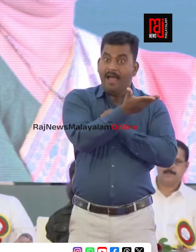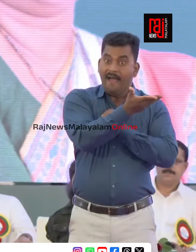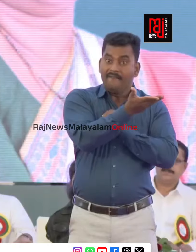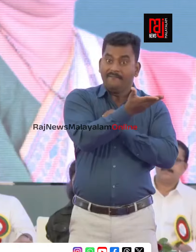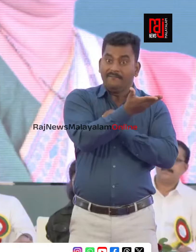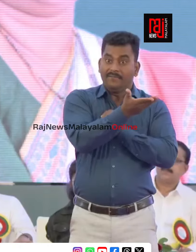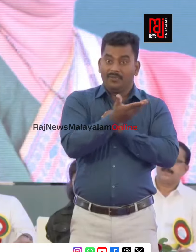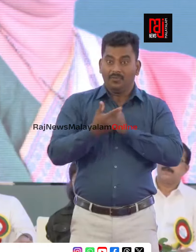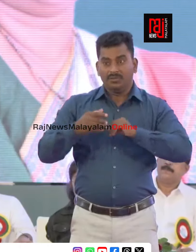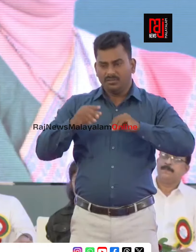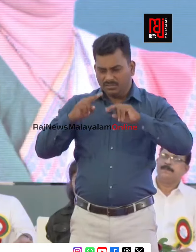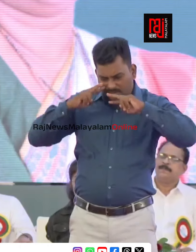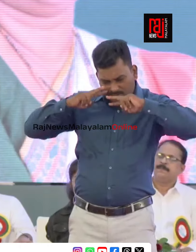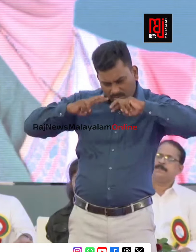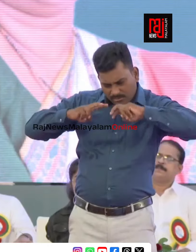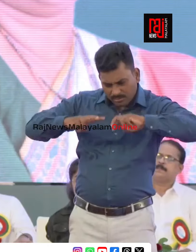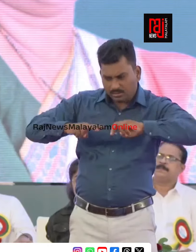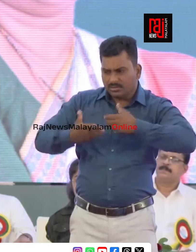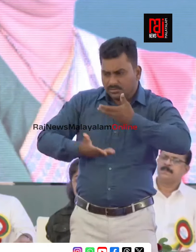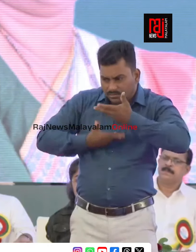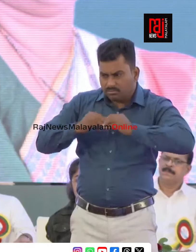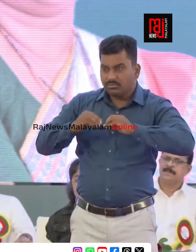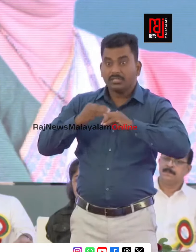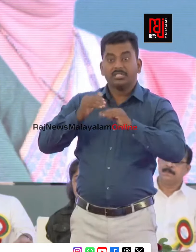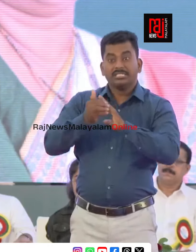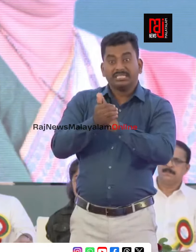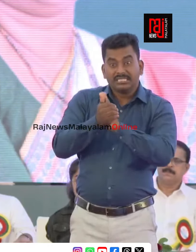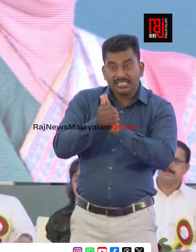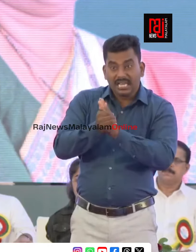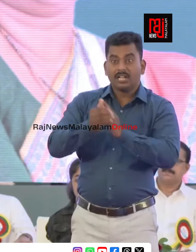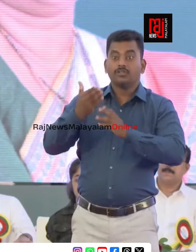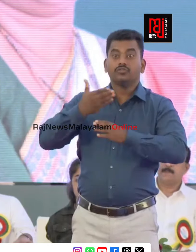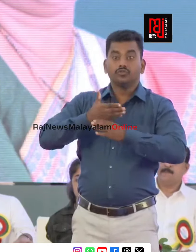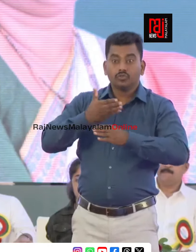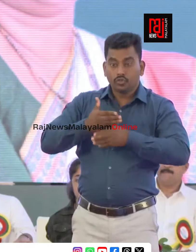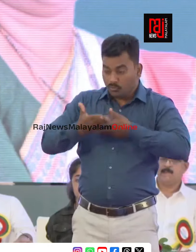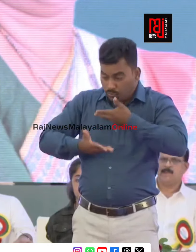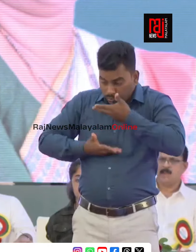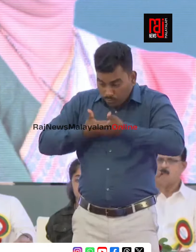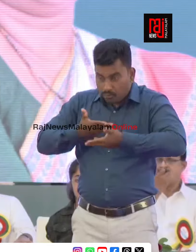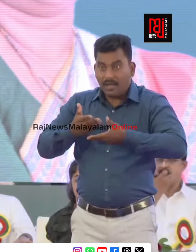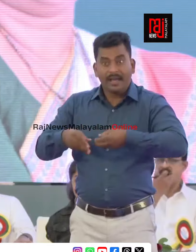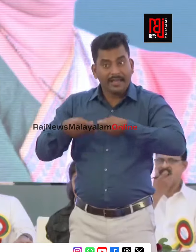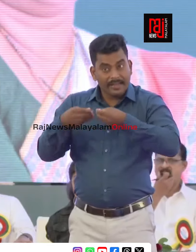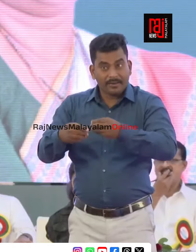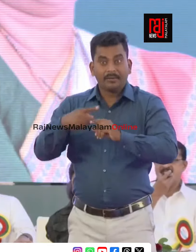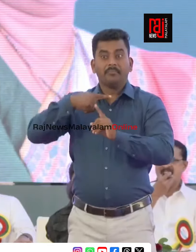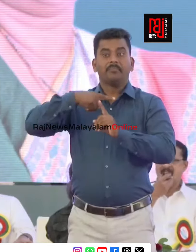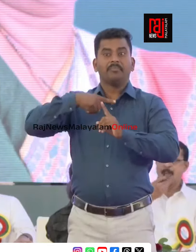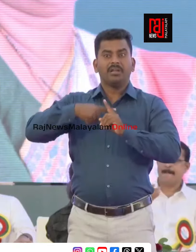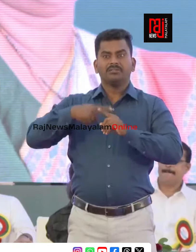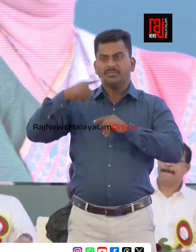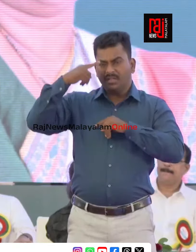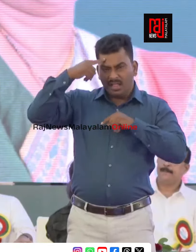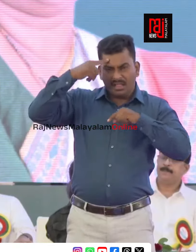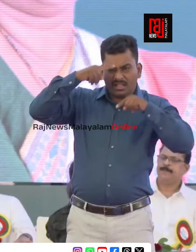ഭിന്നശേഷിയുള്ള ചെറുപ്പക്കാർക്ക് തൊഴിൽ പരിശീലനം, ഭൗതിക വെല്ലുവിളികൾ നേരിടുന്ന കുട്ടികൾക്കായുള്ള